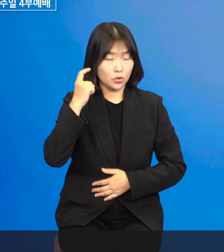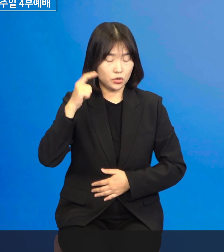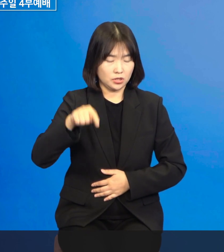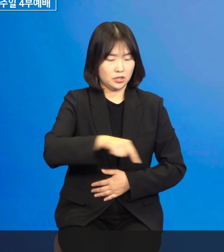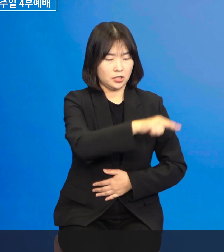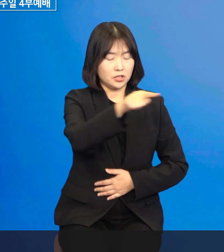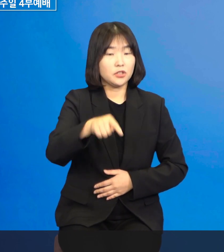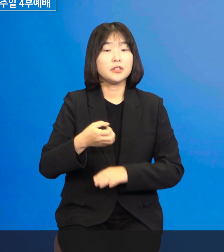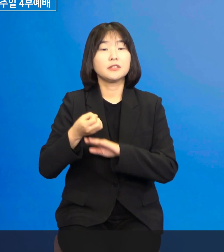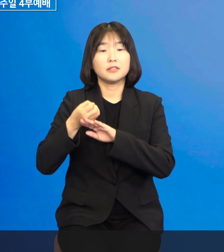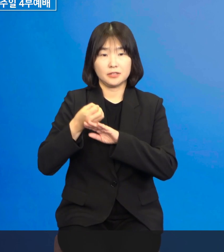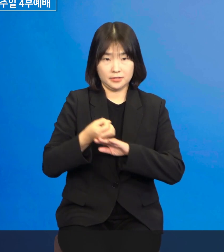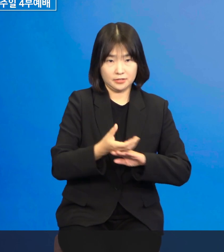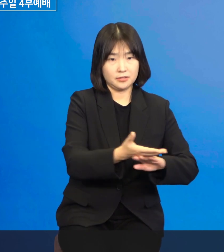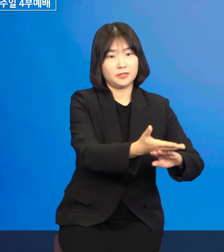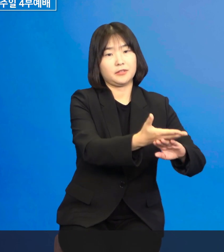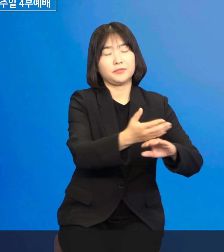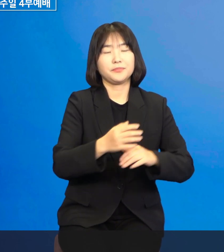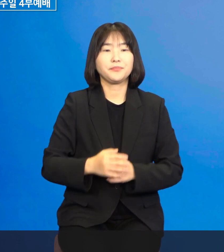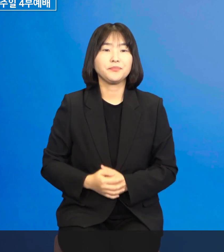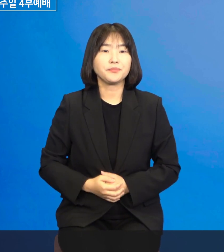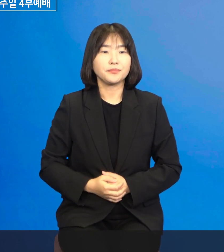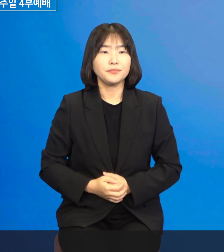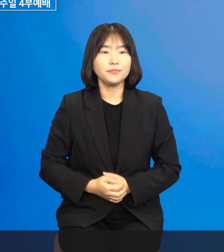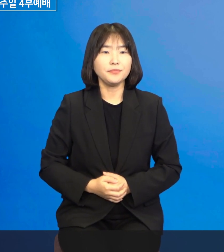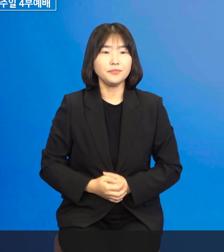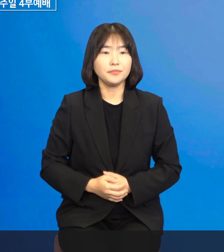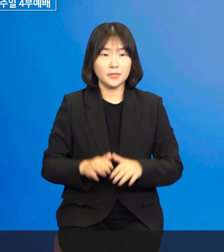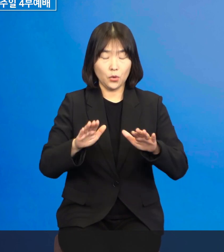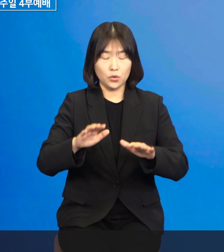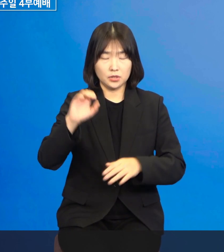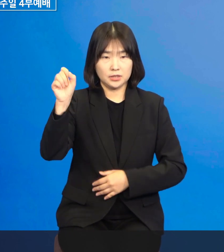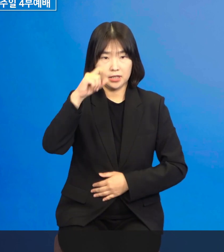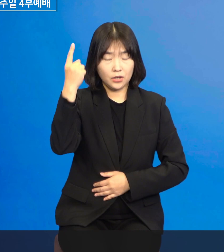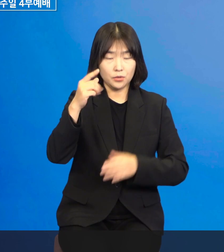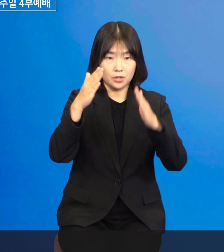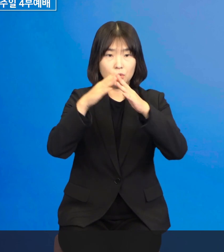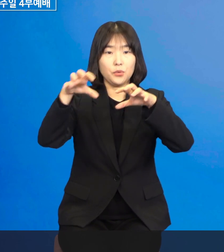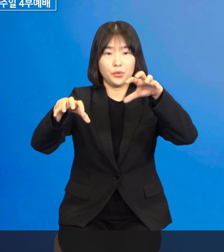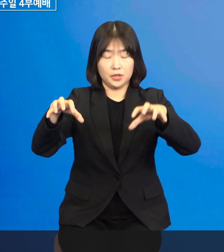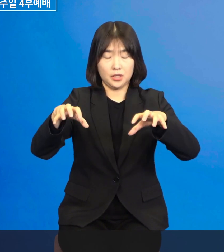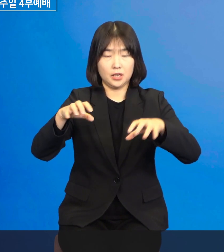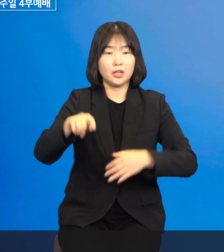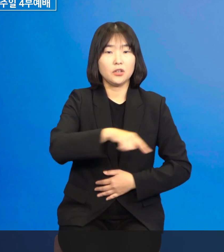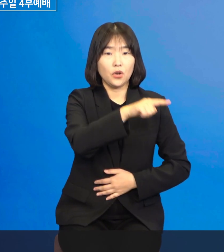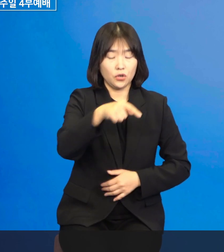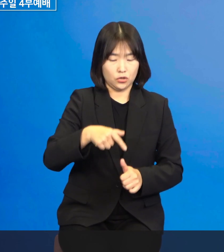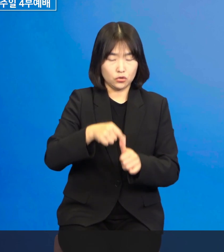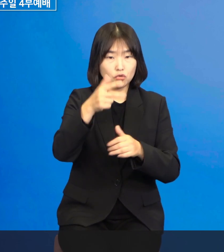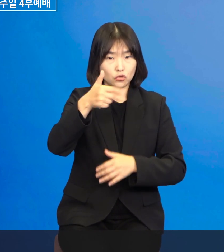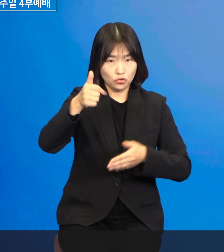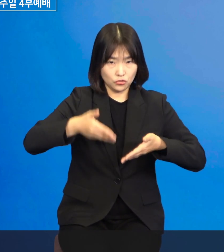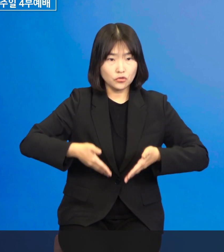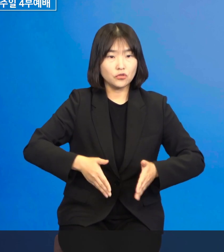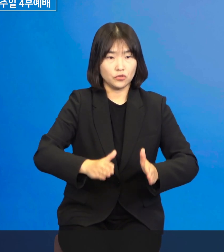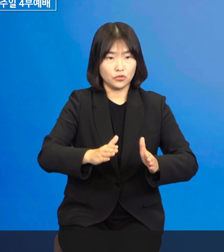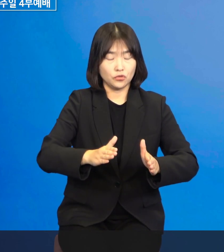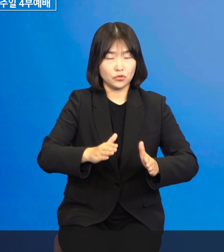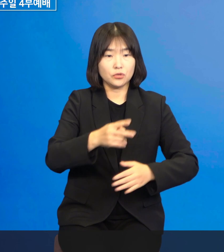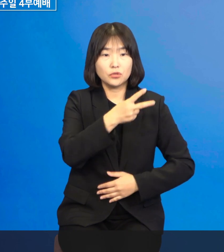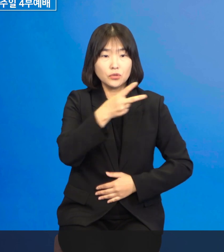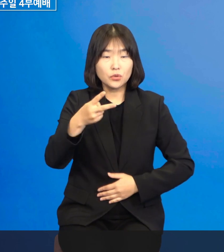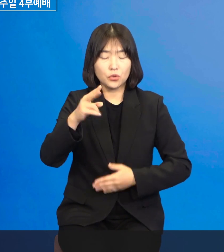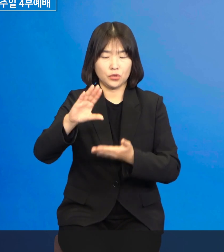큰 기쁨이 될 소식을 너희에게 전하여 준다. 오늘 다윗의 동네에서 너희에게 구주가